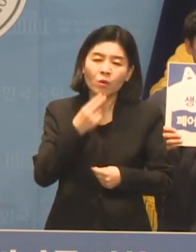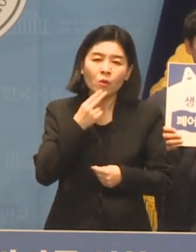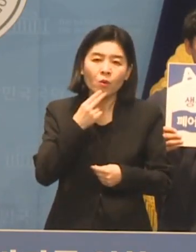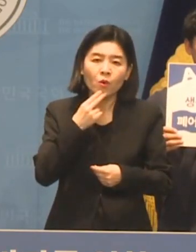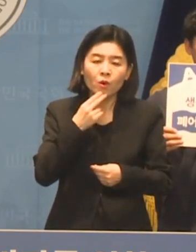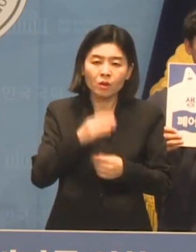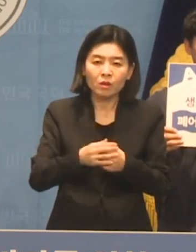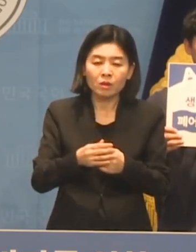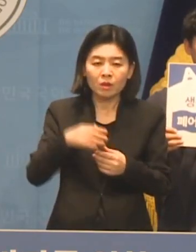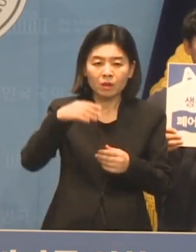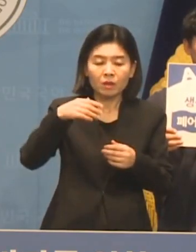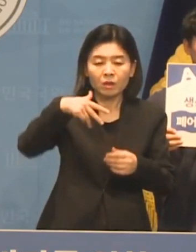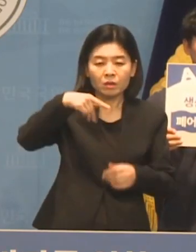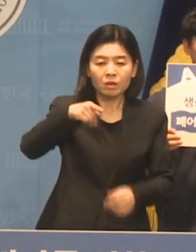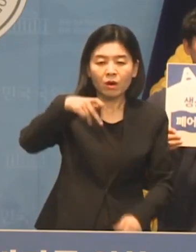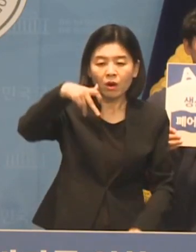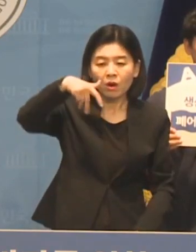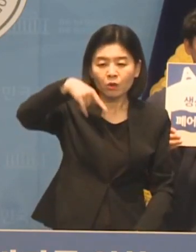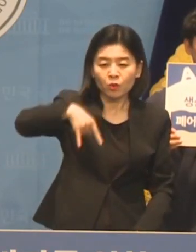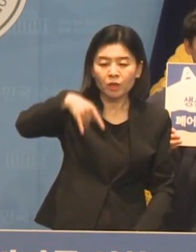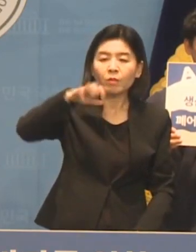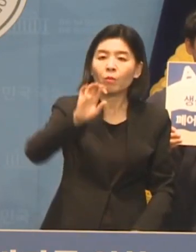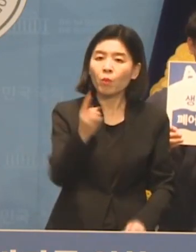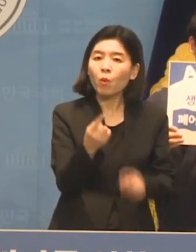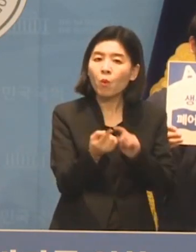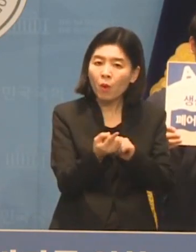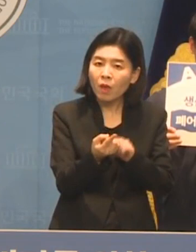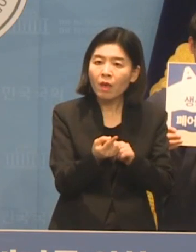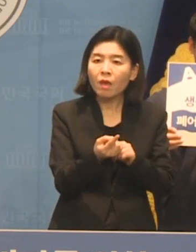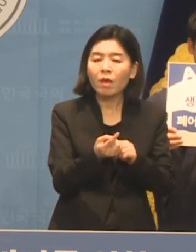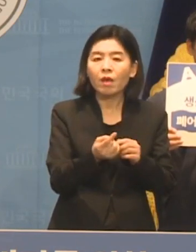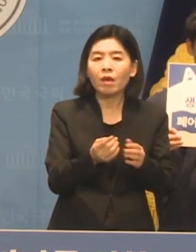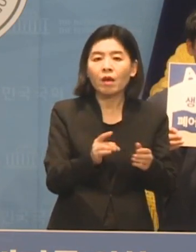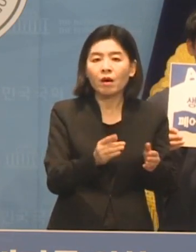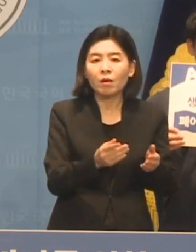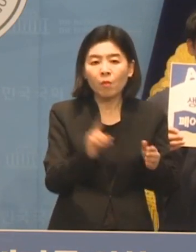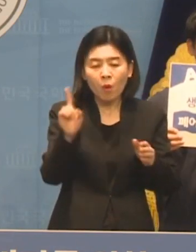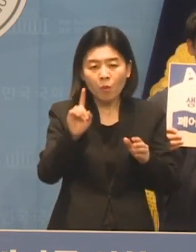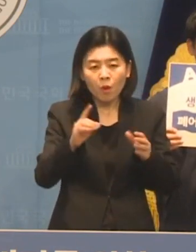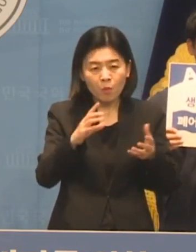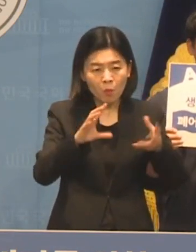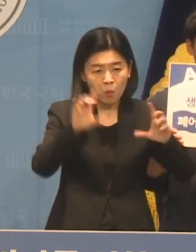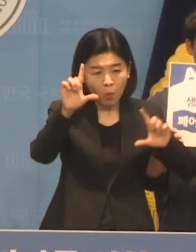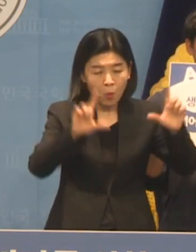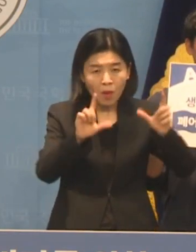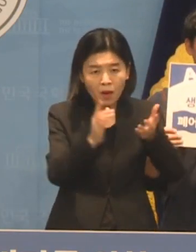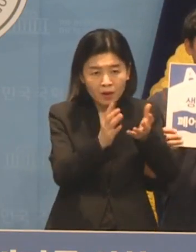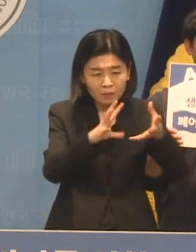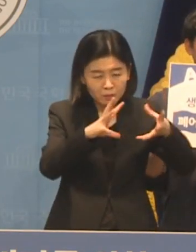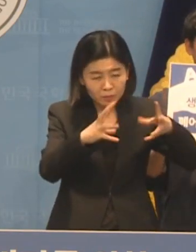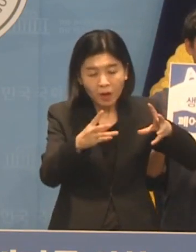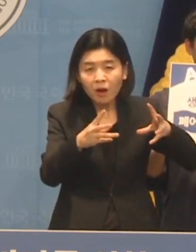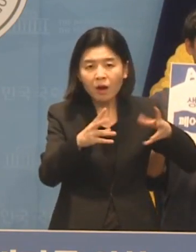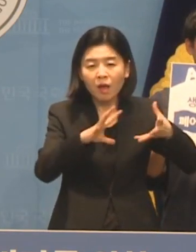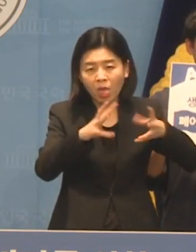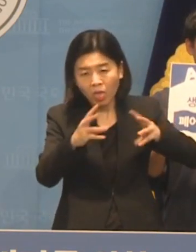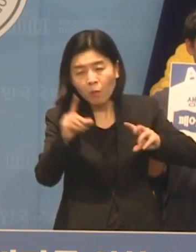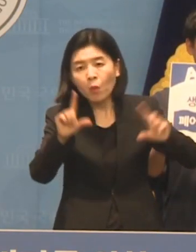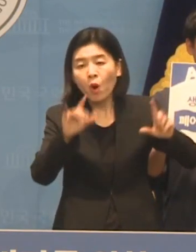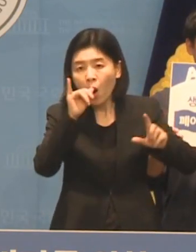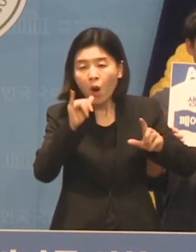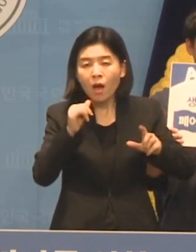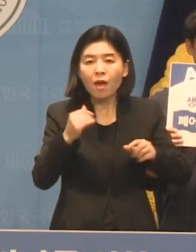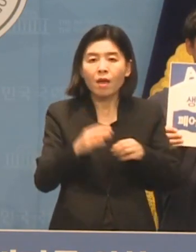해양보호구역인 서귀포 앞에 문섬과 범섬의 산호군락은 녹아내리는 모양으로 늘어지거나 뭉그러졌습니다.